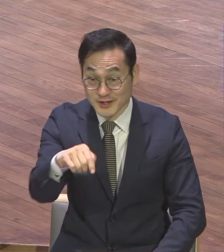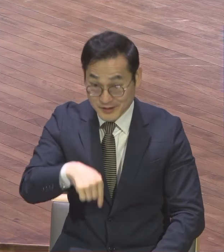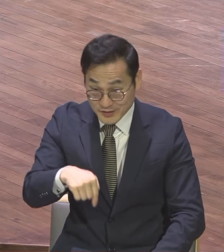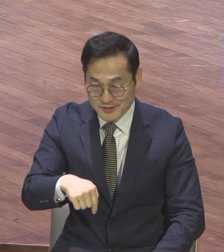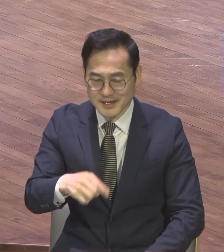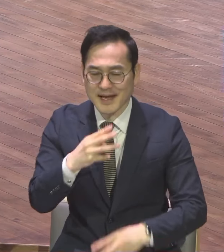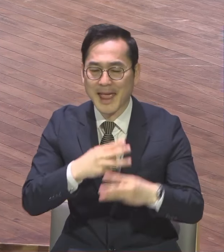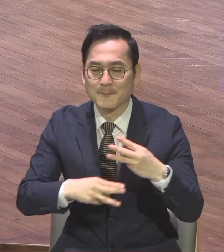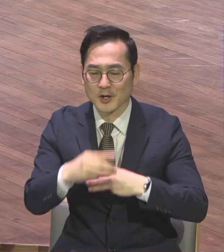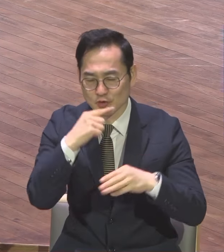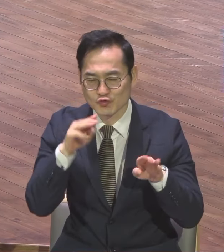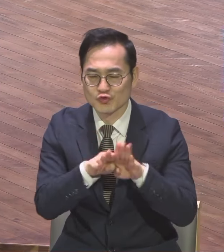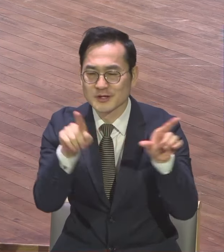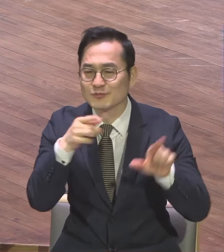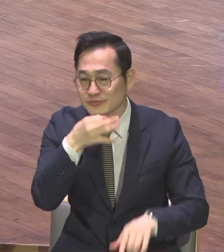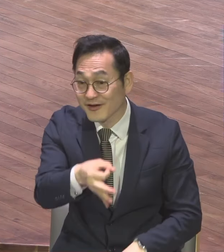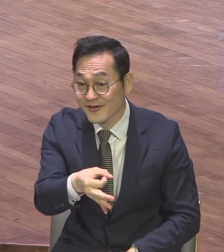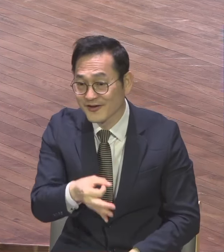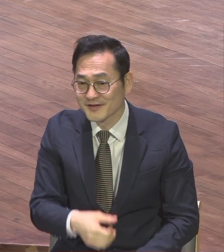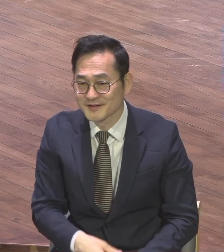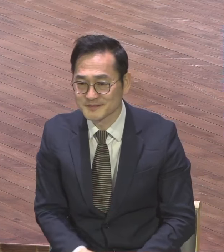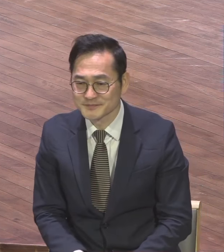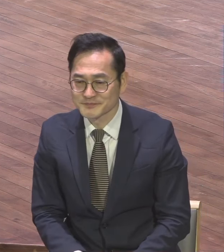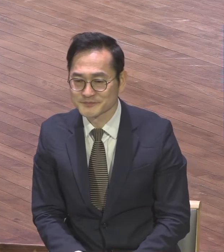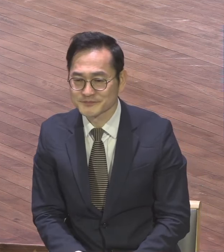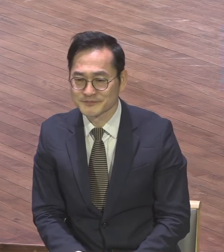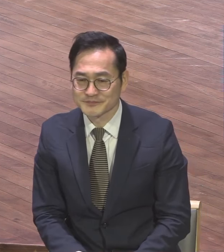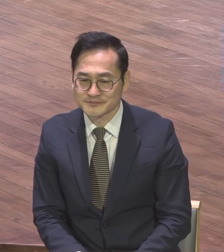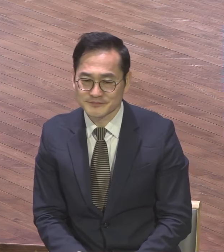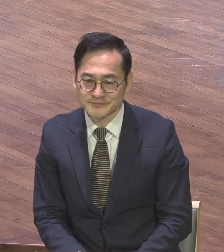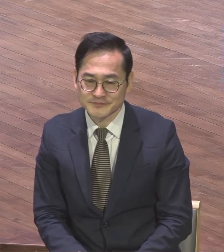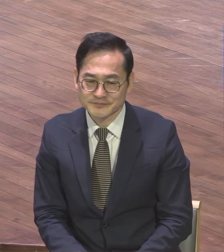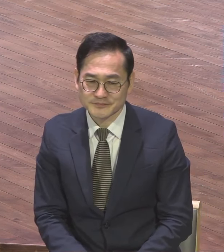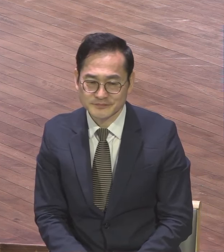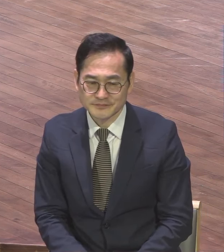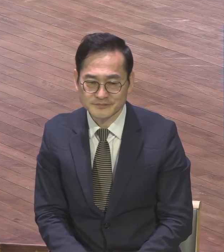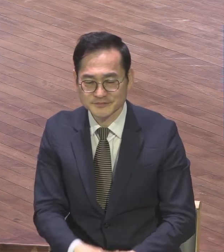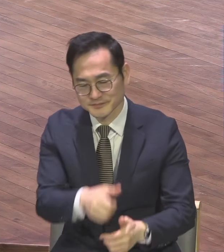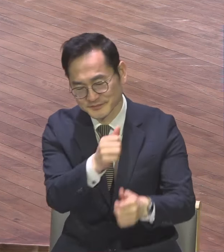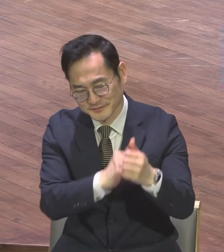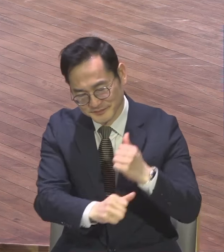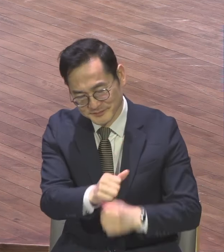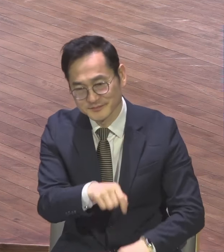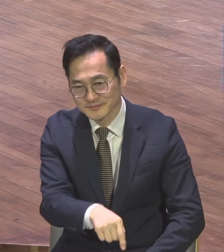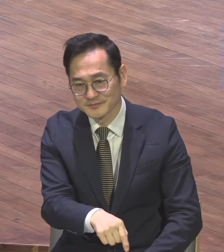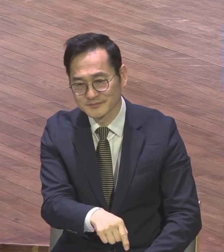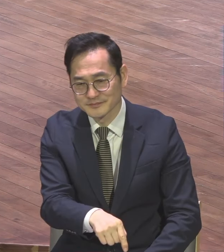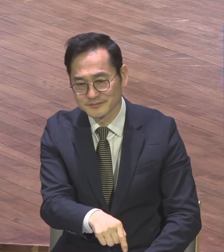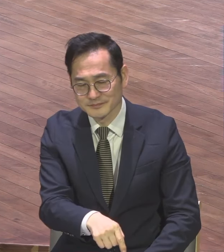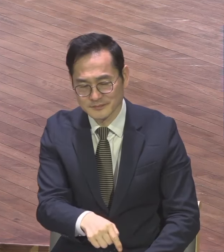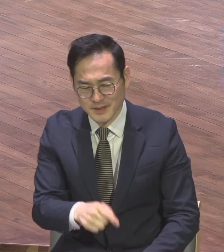주일이라고 명칭을 가지고 그렇게 주일을 지키는데 후대에 대한 분명한